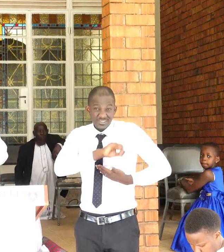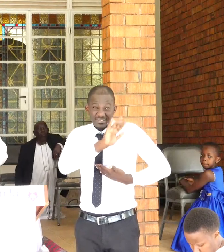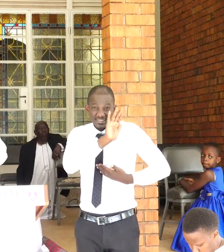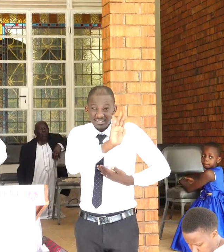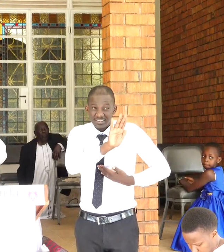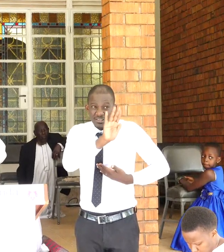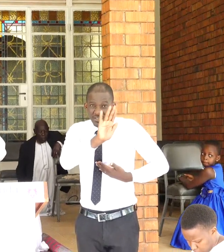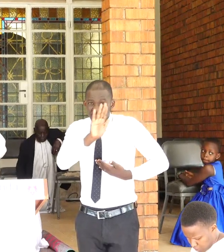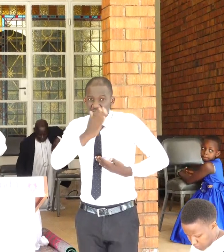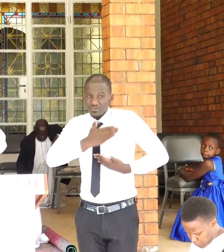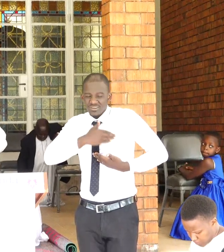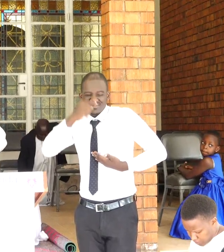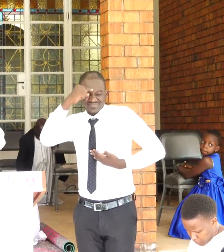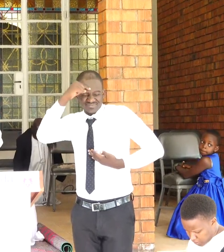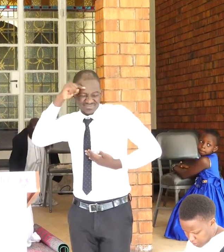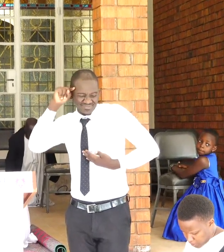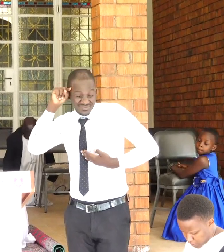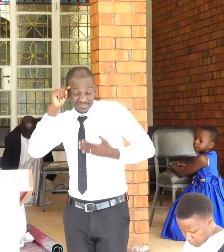enzikiza